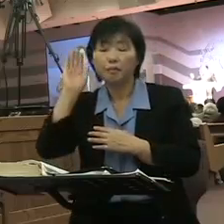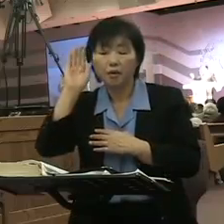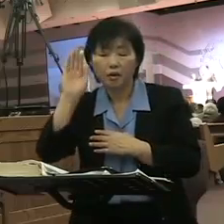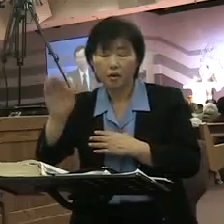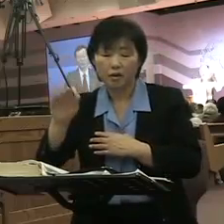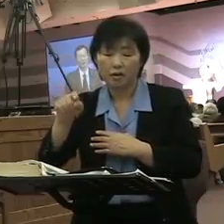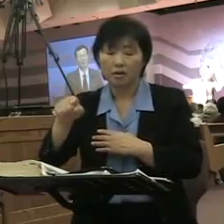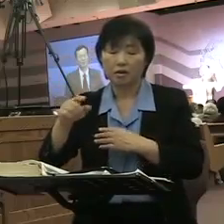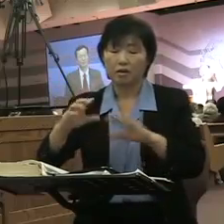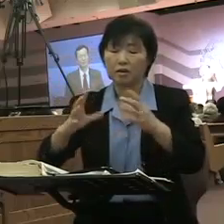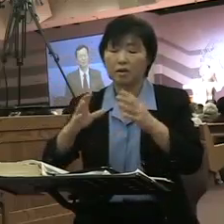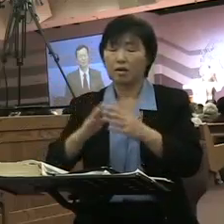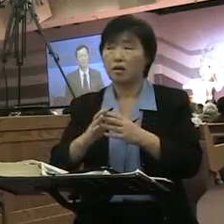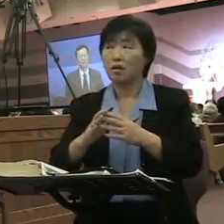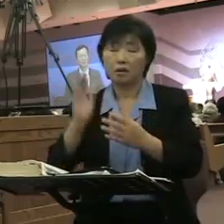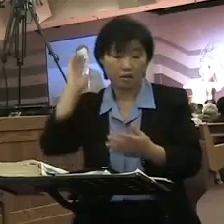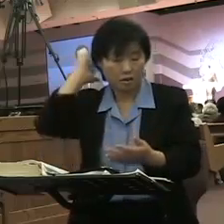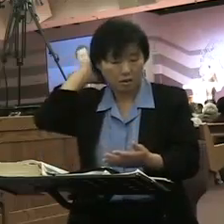미래의 이 나라의 대통령이다.